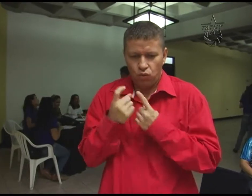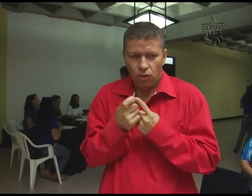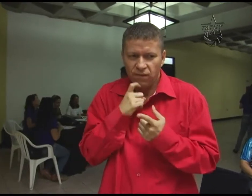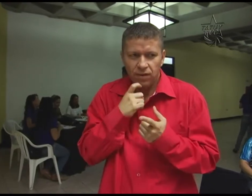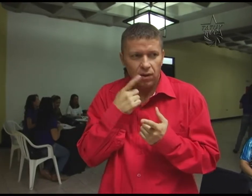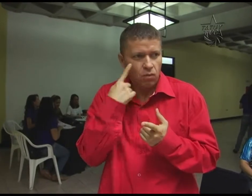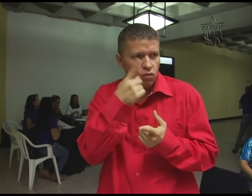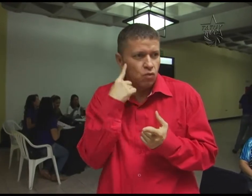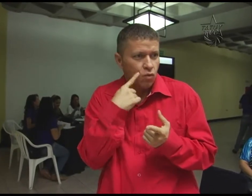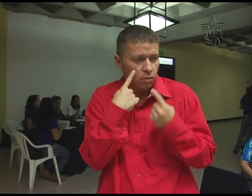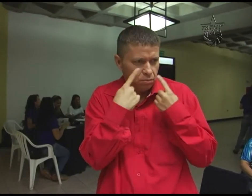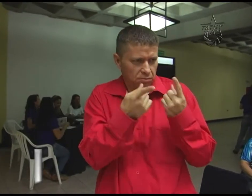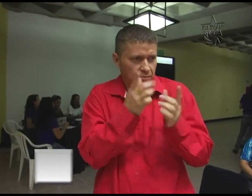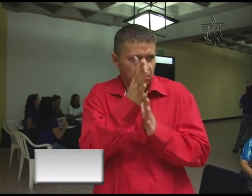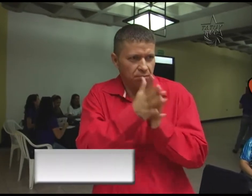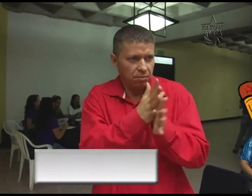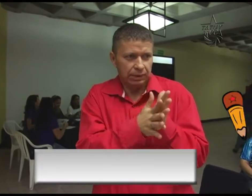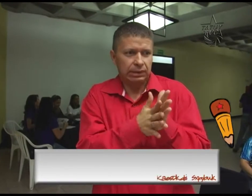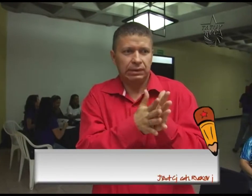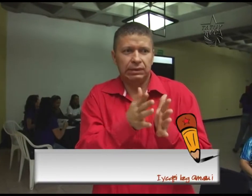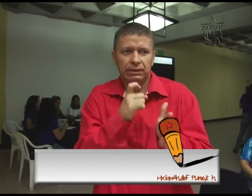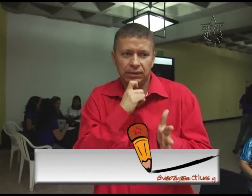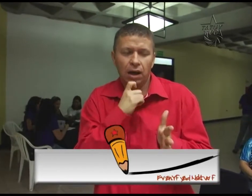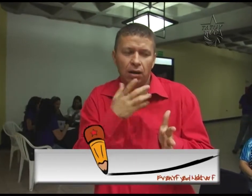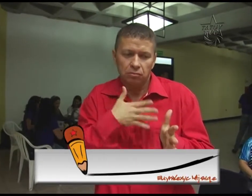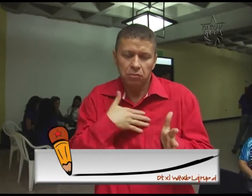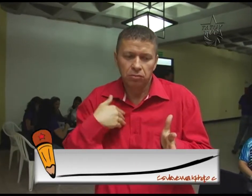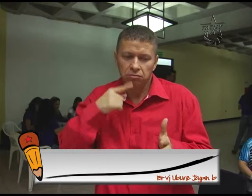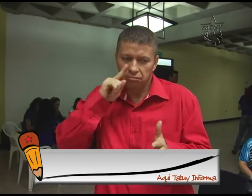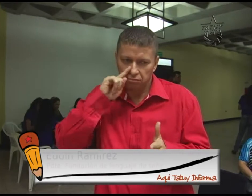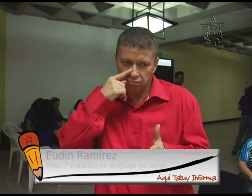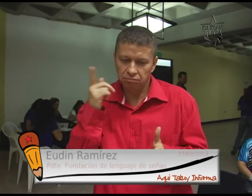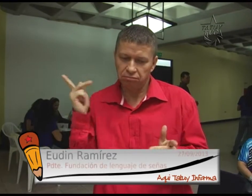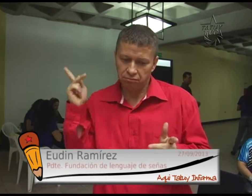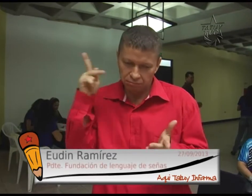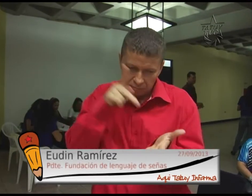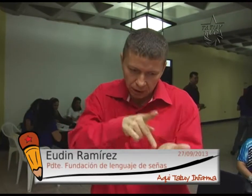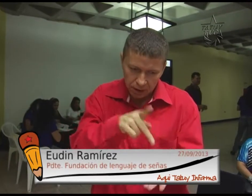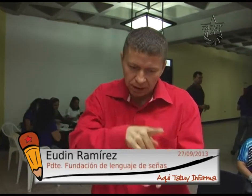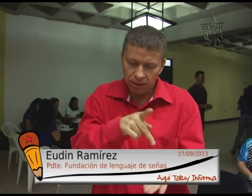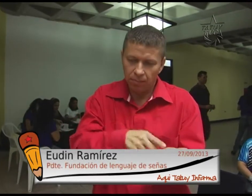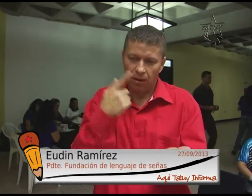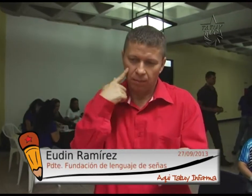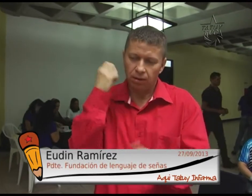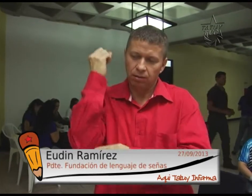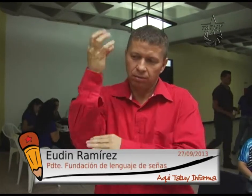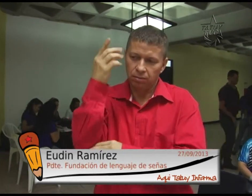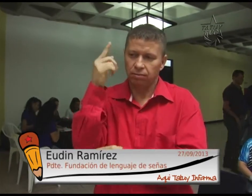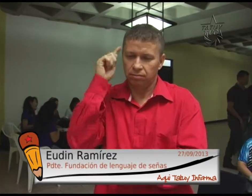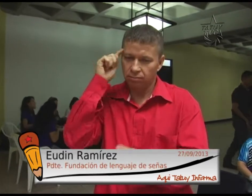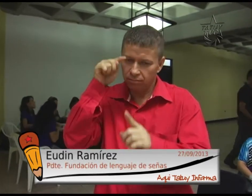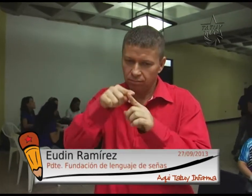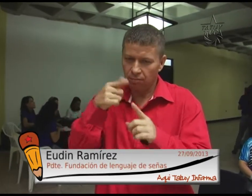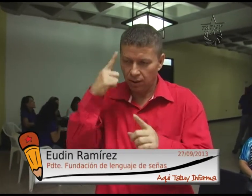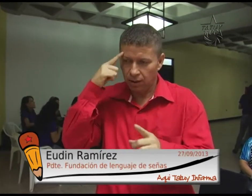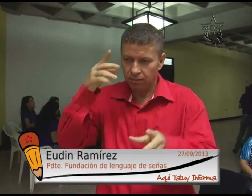uno, las ideas, las culturas, la lengua, he visto que sí ha sido de